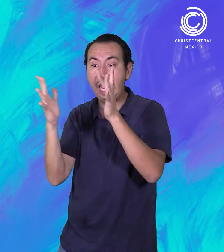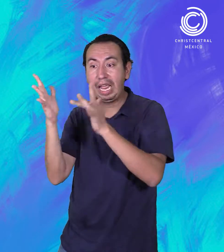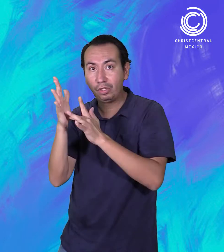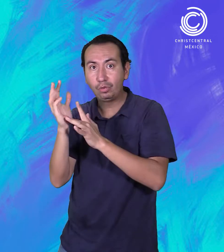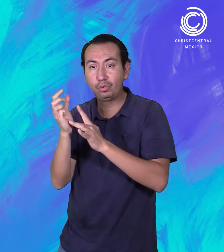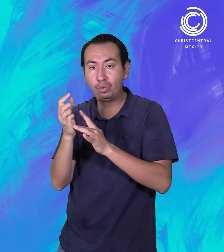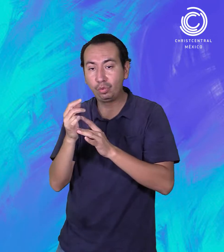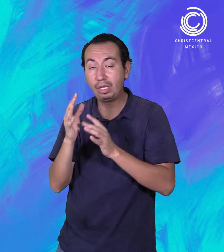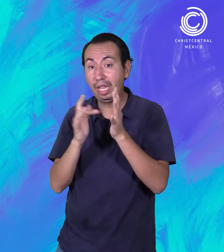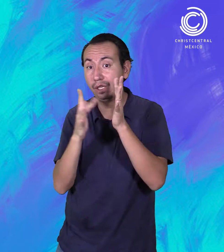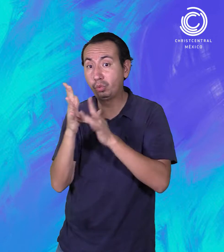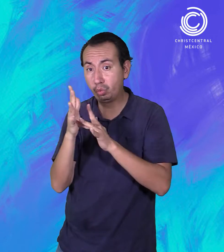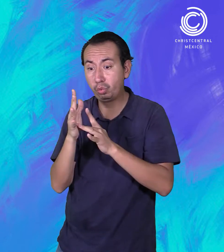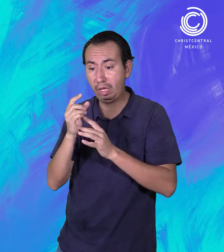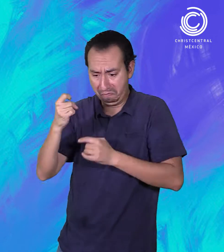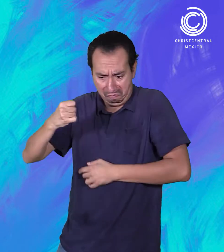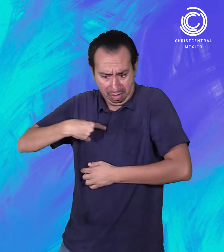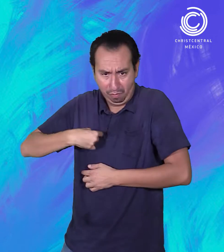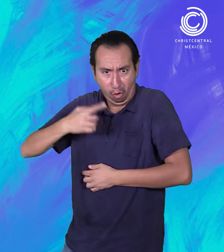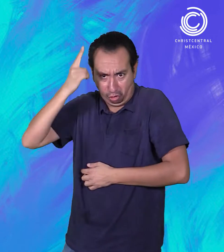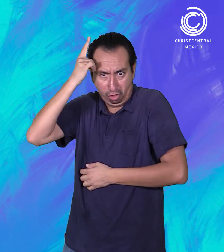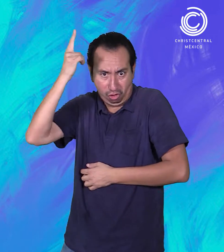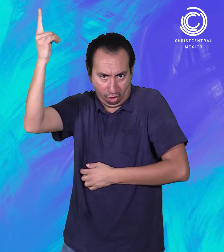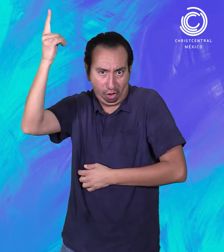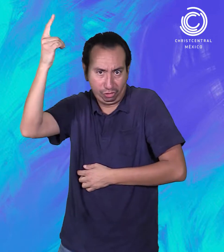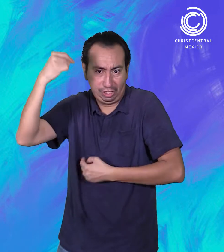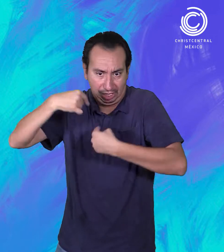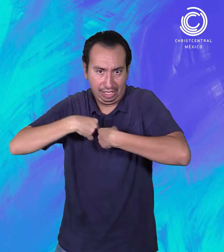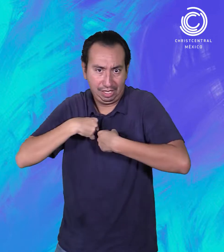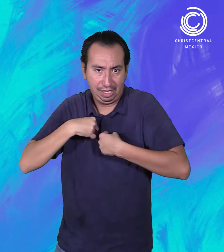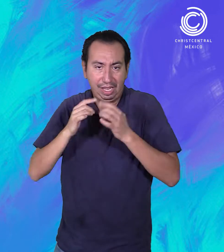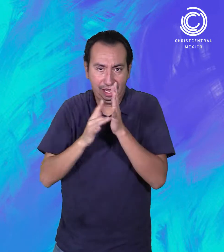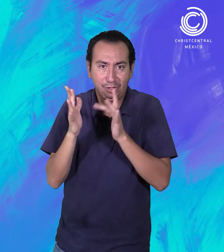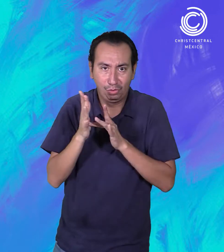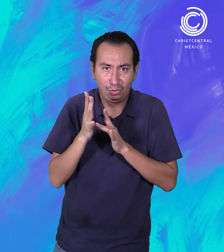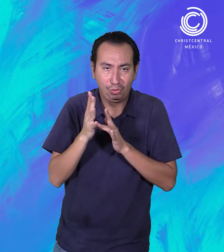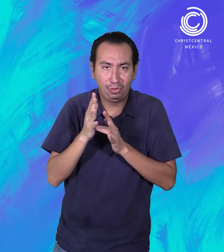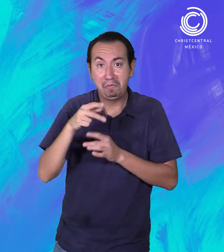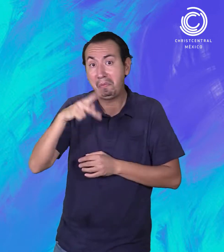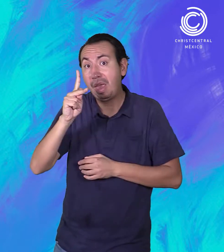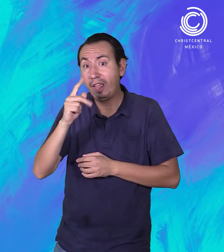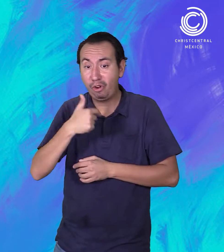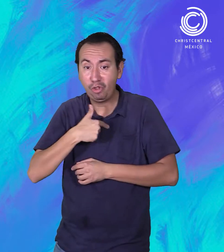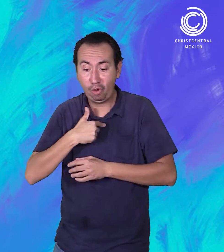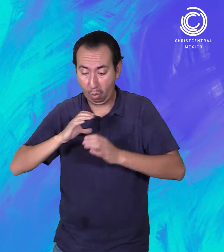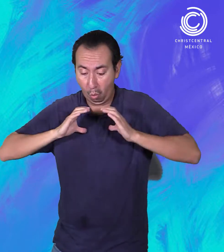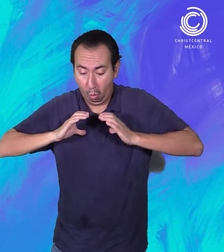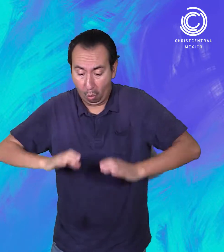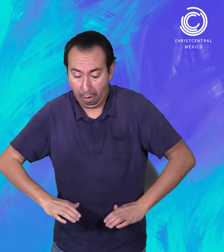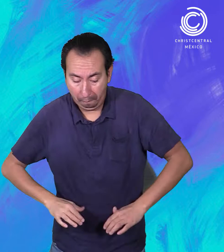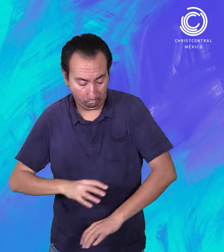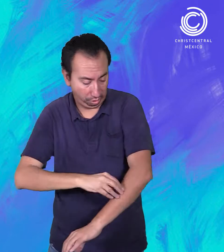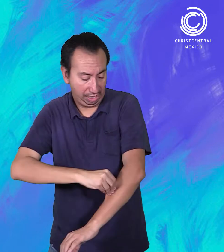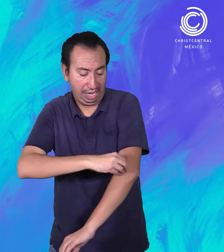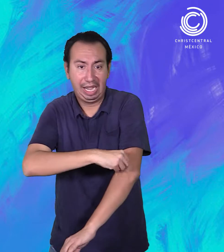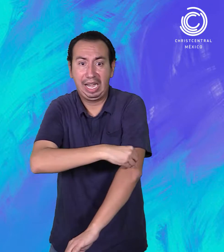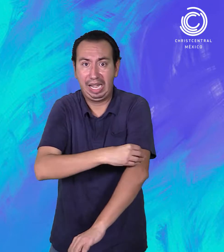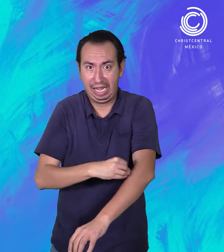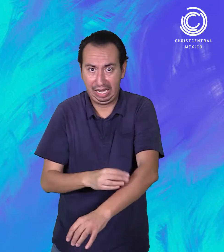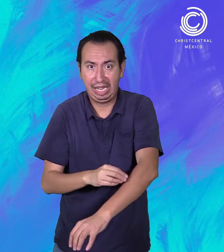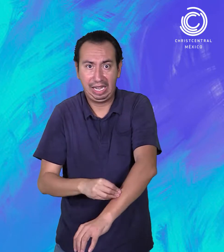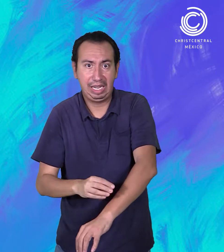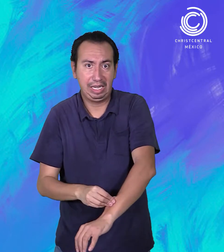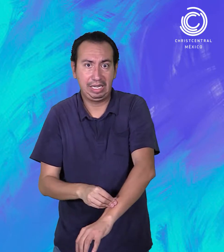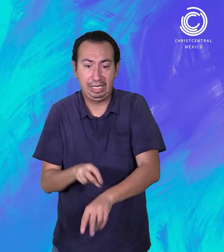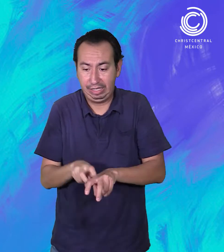Jesús, a pesar de ser Dios mismo, ser el Hijo de Dios, estaba impedido físicamente de poder estar en más de un lugar a